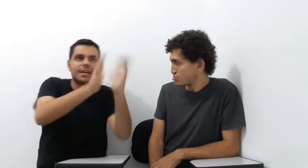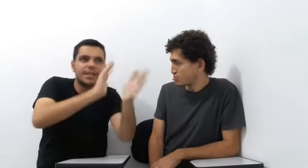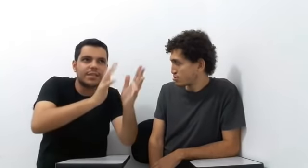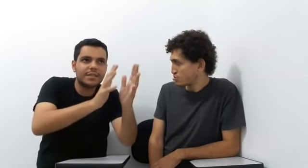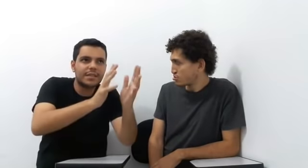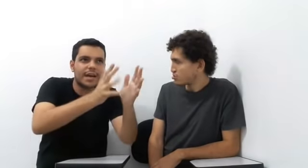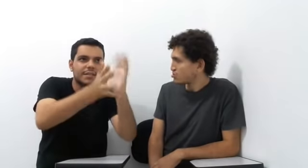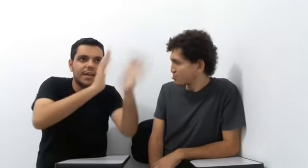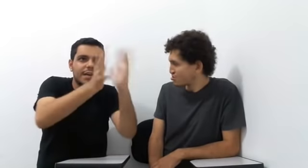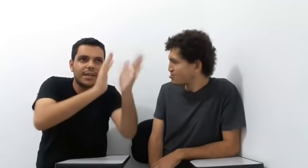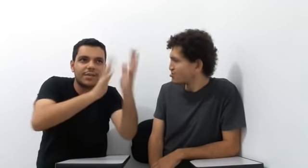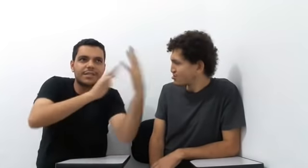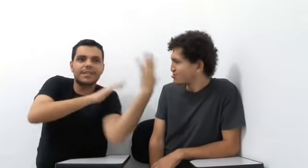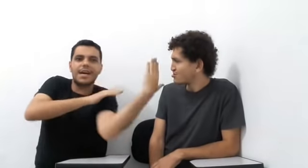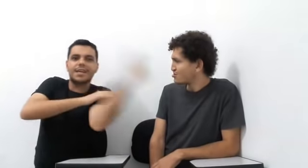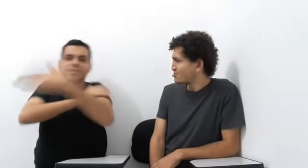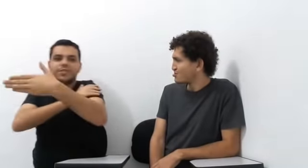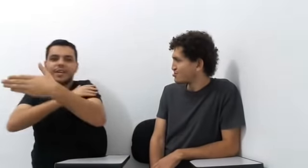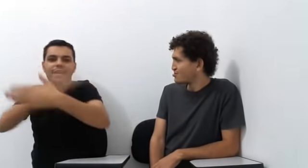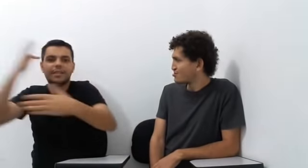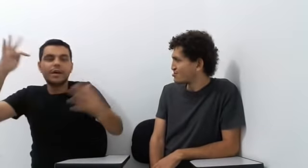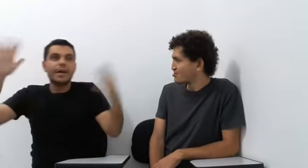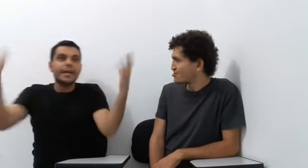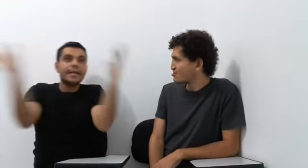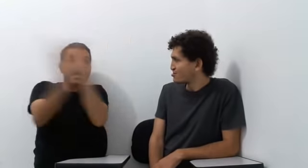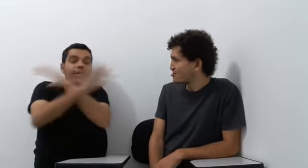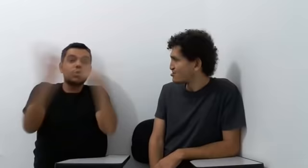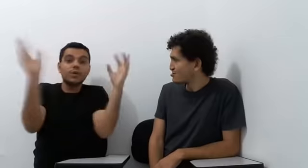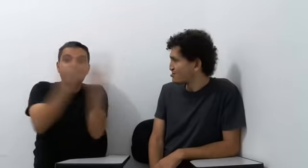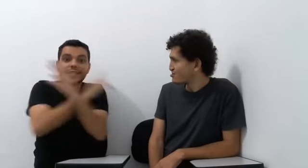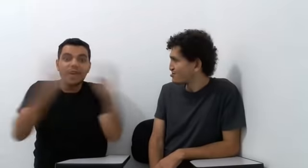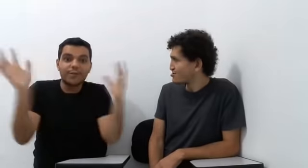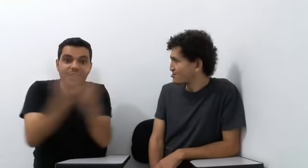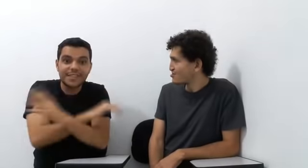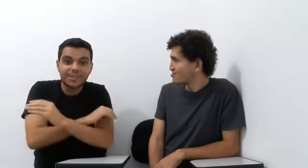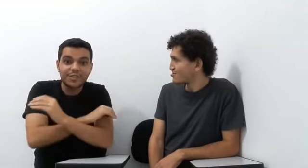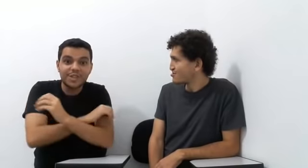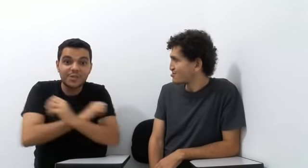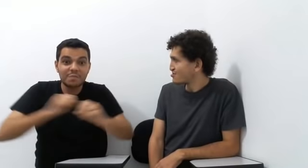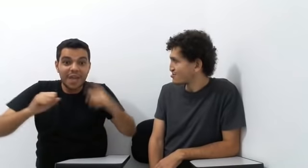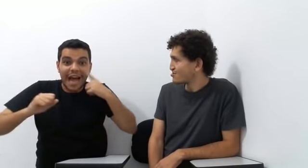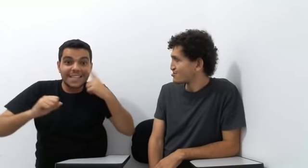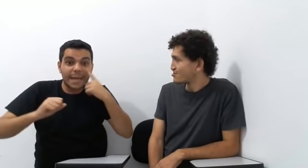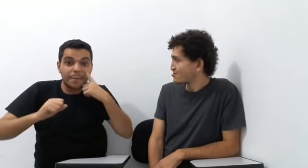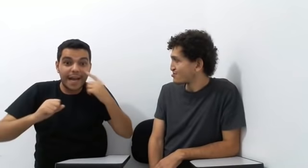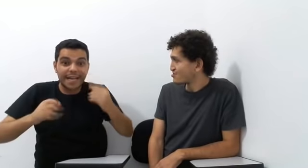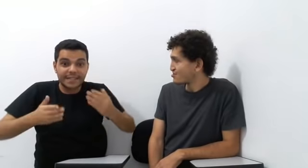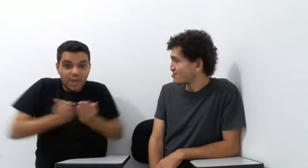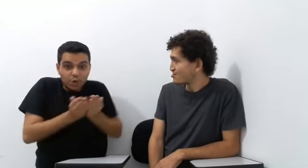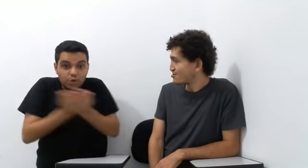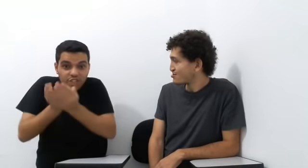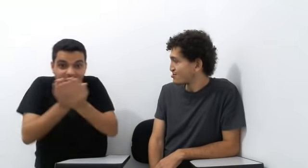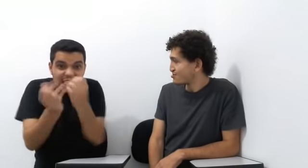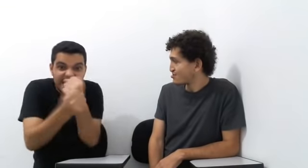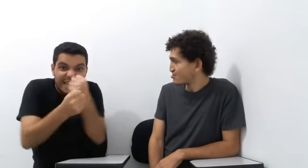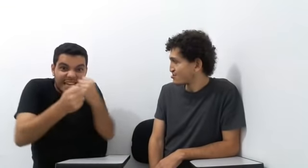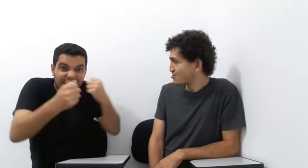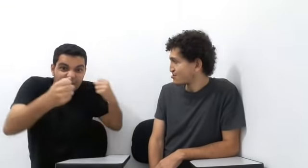língua de sinais, direto, e as coisas começaram a fazer sentido. Aí sabe, parece no Titanic, naquele navio